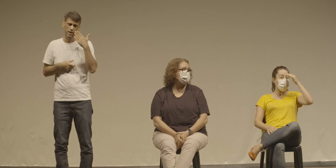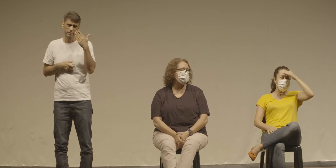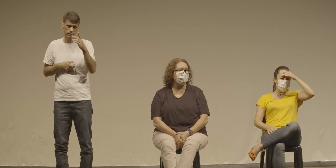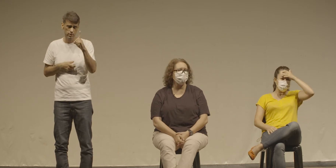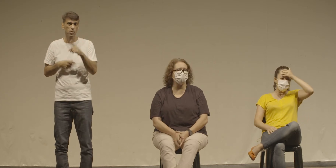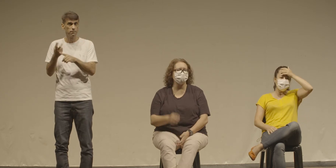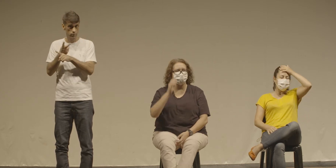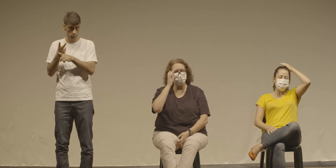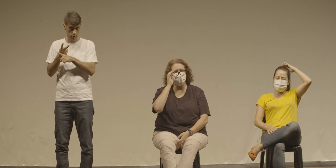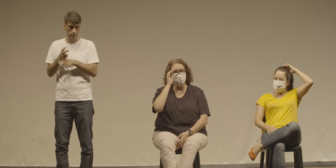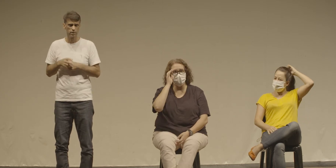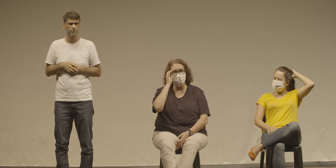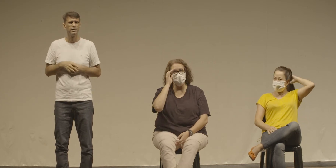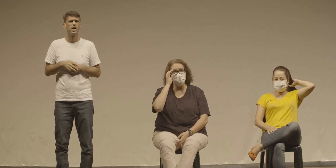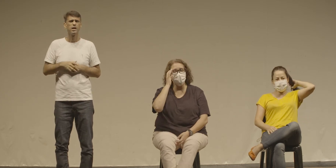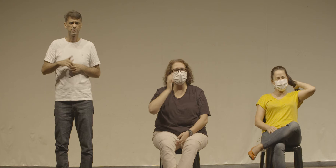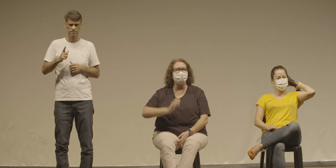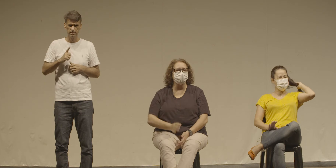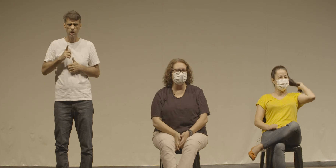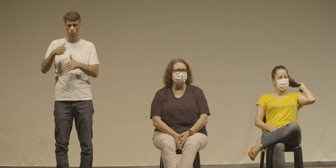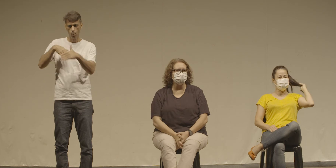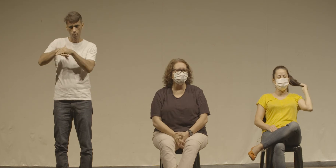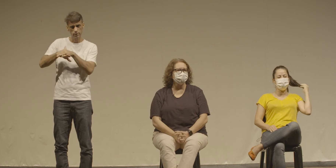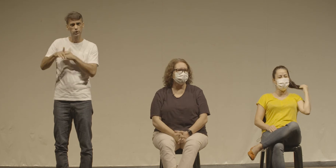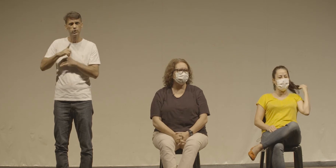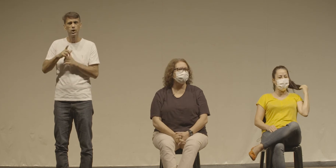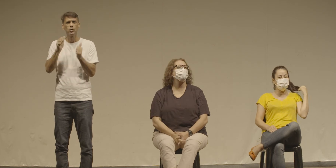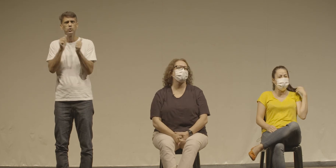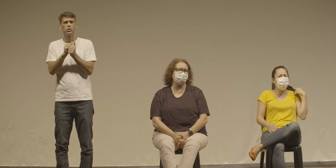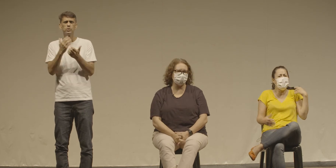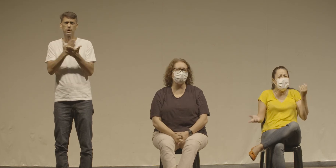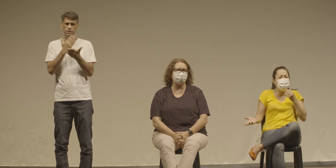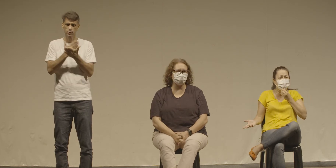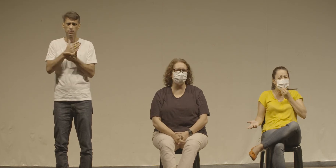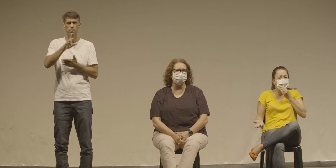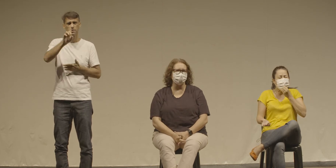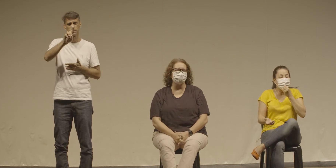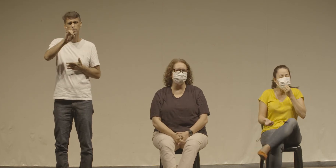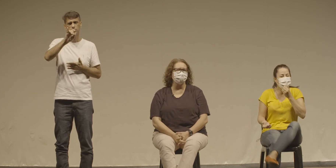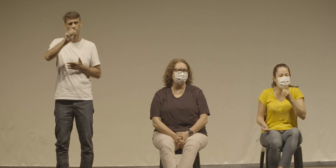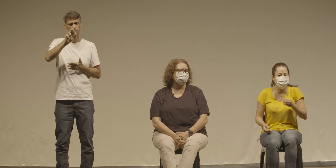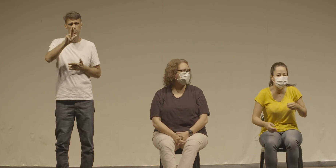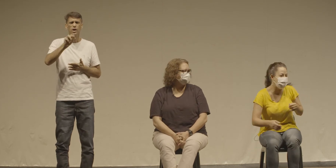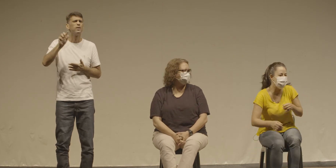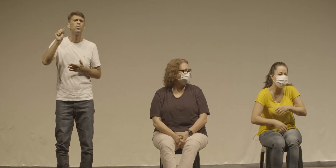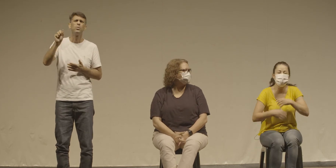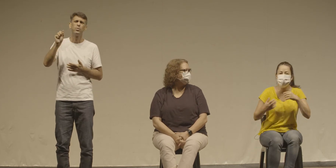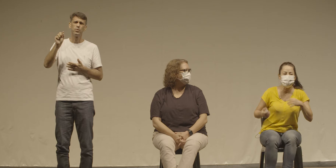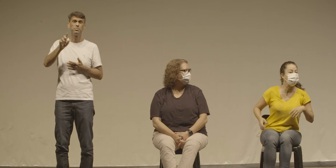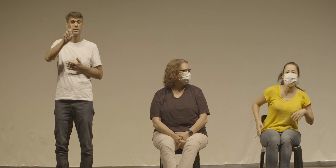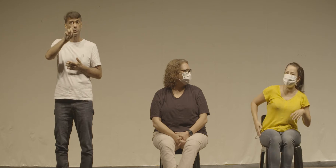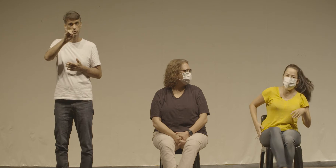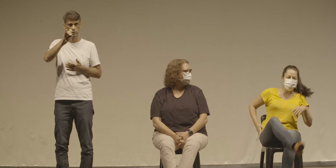Deus. Procura. Ela, não, minha filha, tá guardadinha, junto com o diário. A gente, diário? Mas que diário? Ai, eu